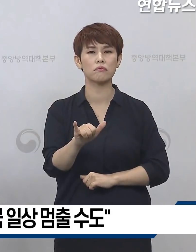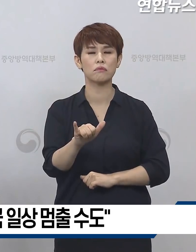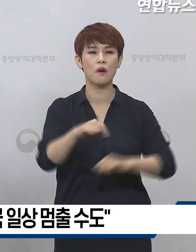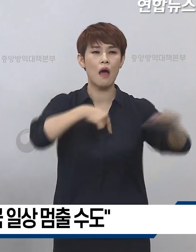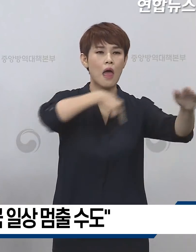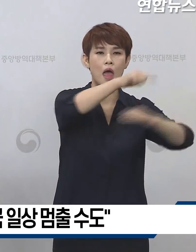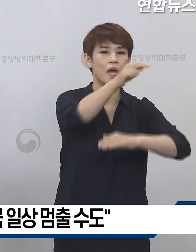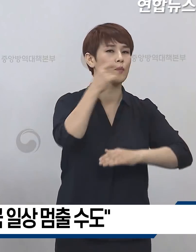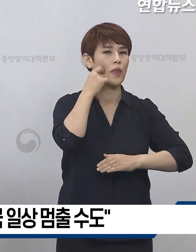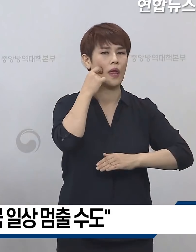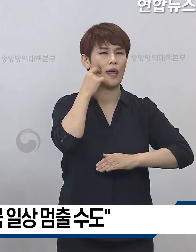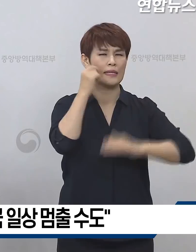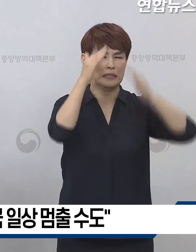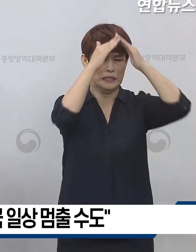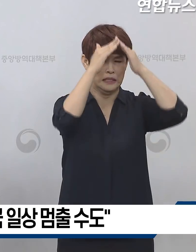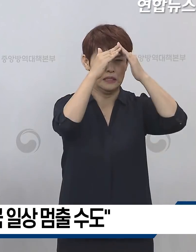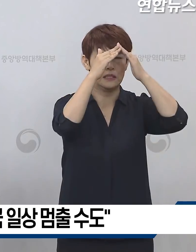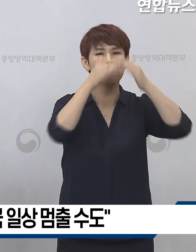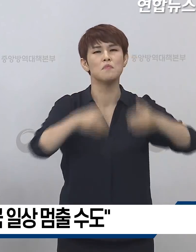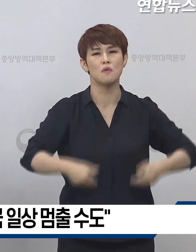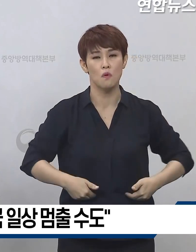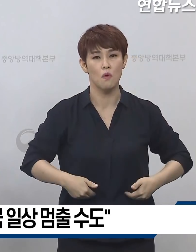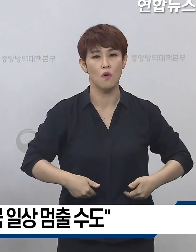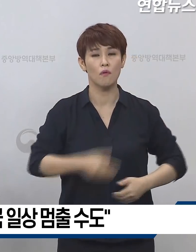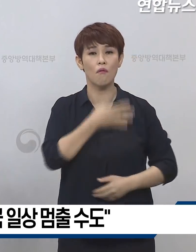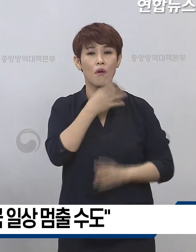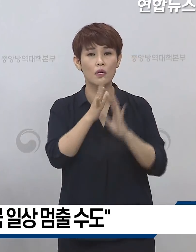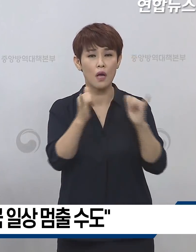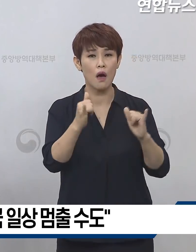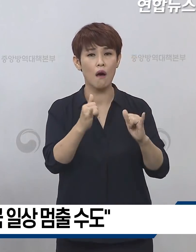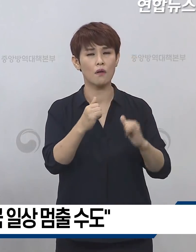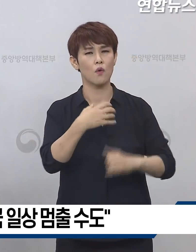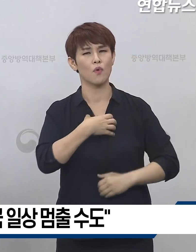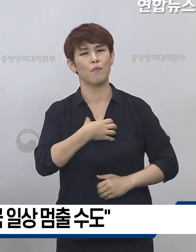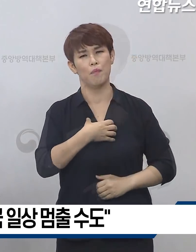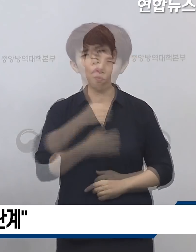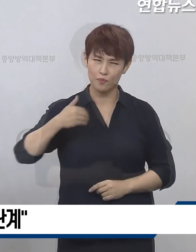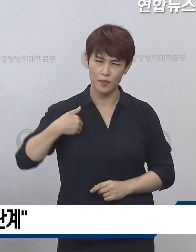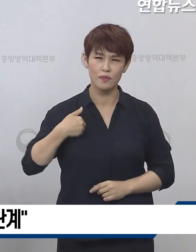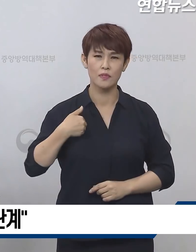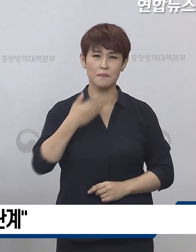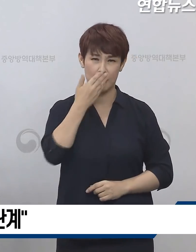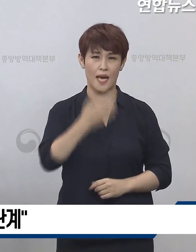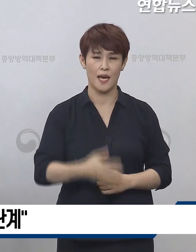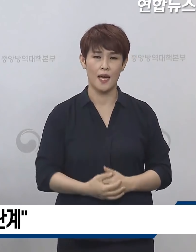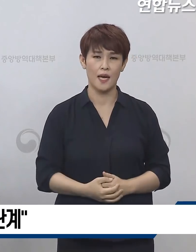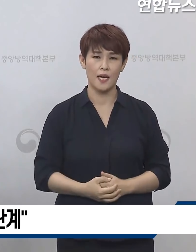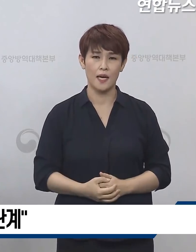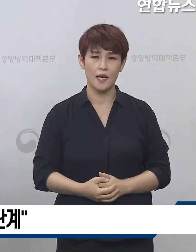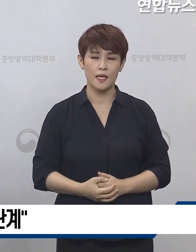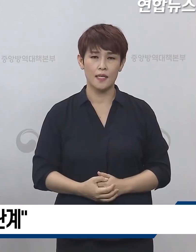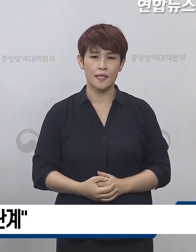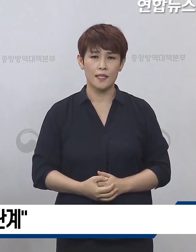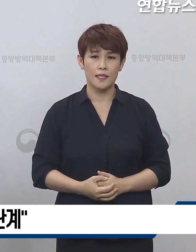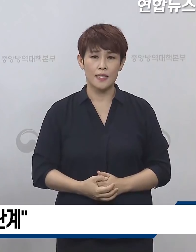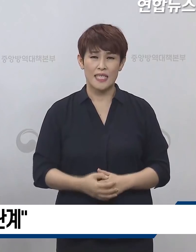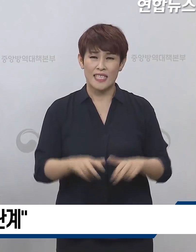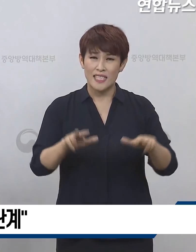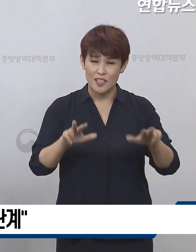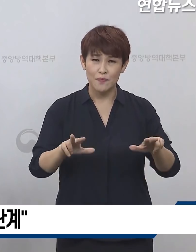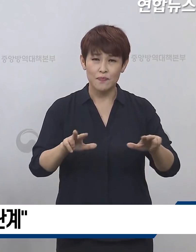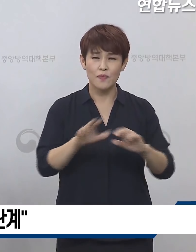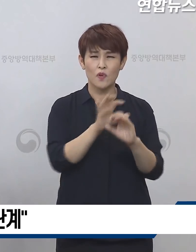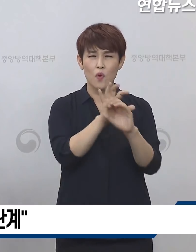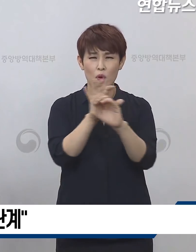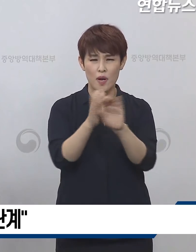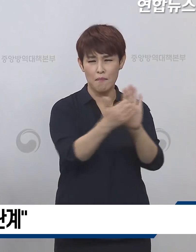있고 고령자와 노약자분들의 안전이 위태로워질 수 있습니다. 거듭 말씀드리지만 바로 지금이